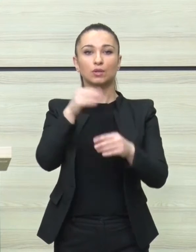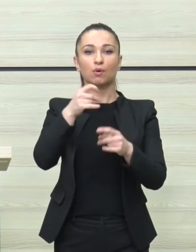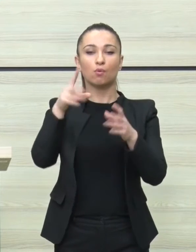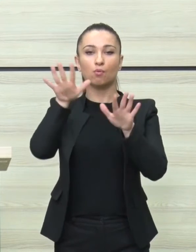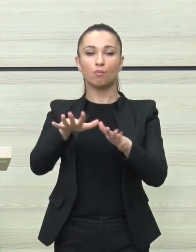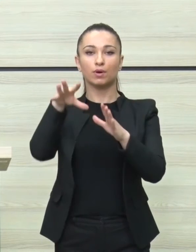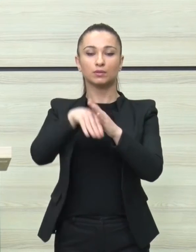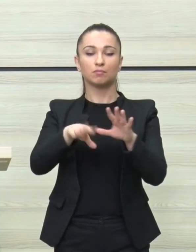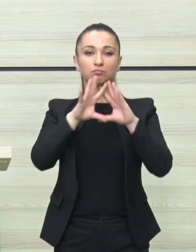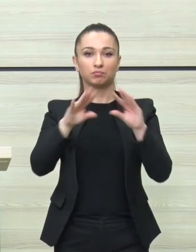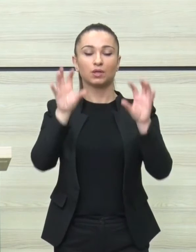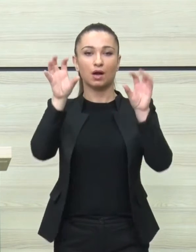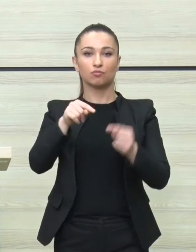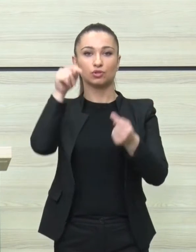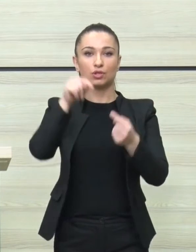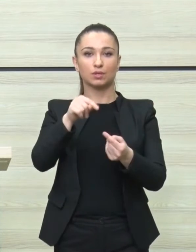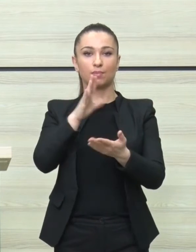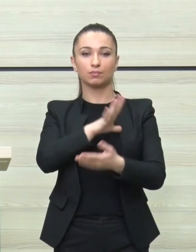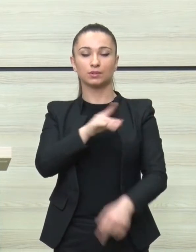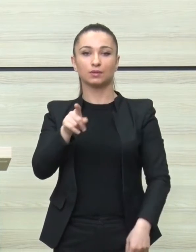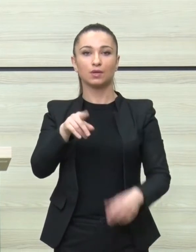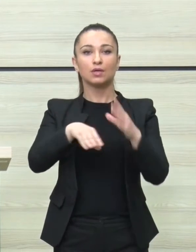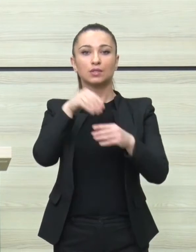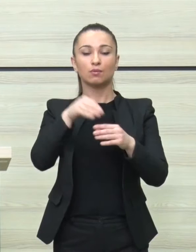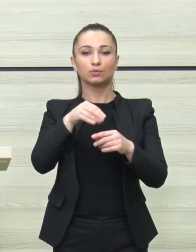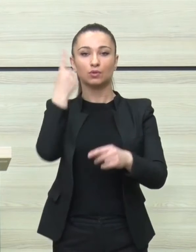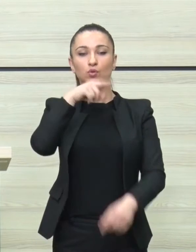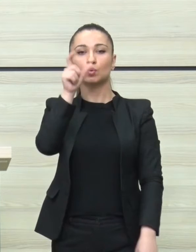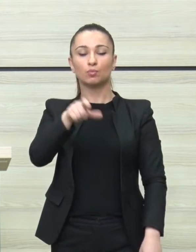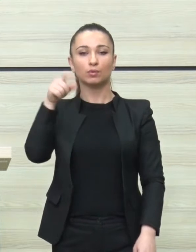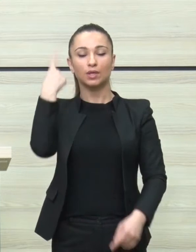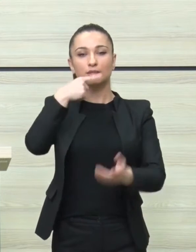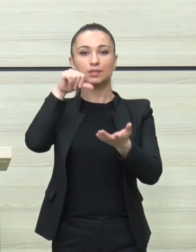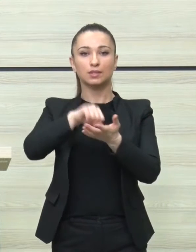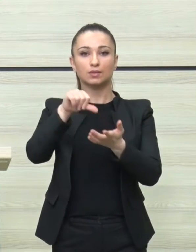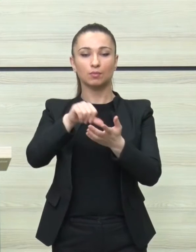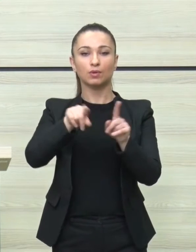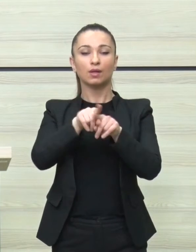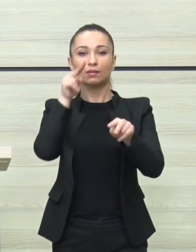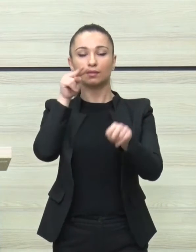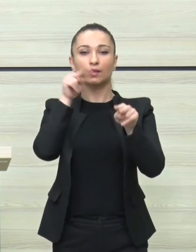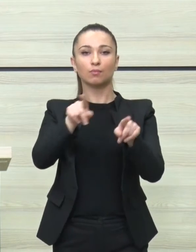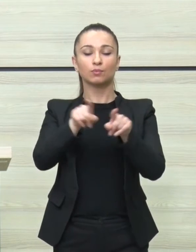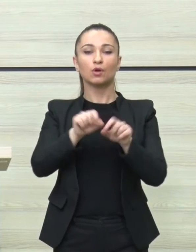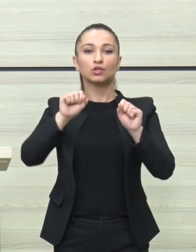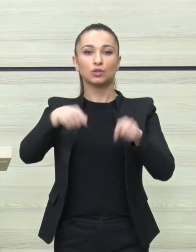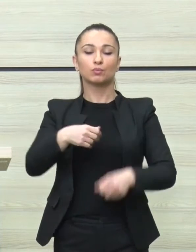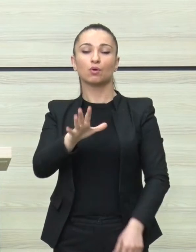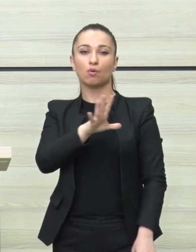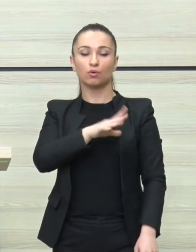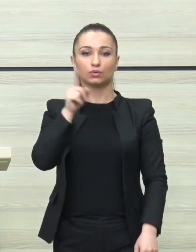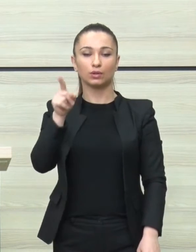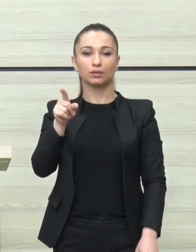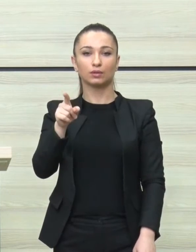საარჩევნო უბნებზე ჩაიარა კანონის შესაბამისად. საარჩევნო სუბიექტების წარმომადგენლებსა და დამკვირვებლებს შესაძლებლობა